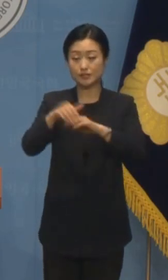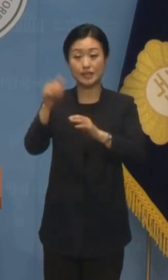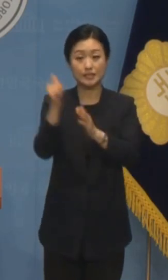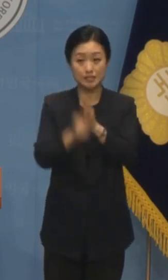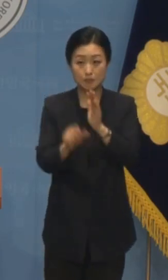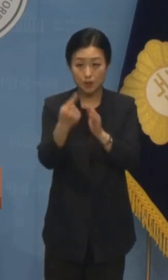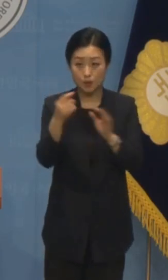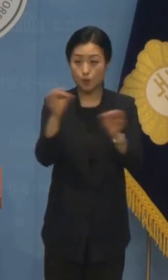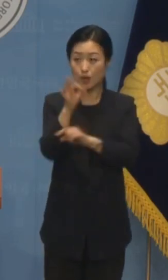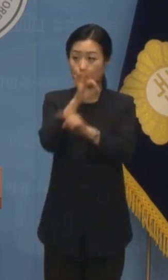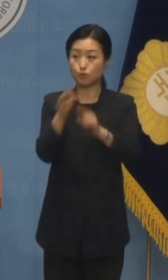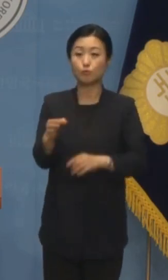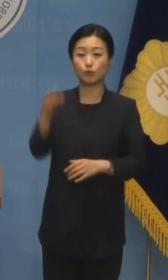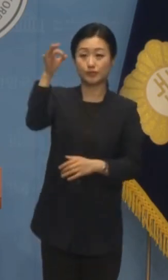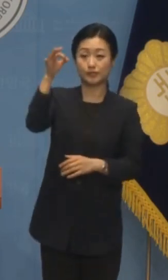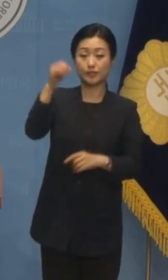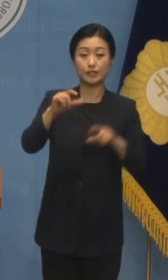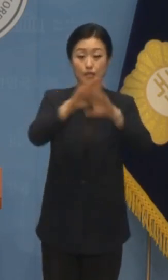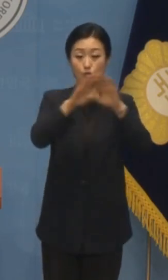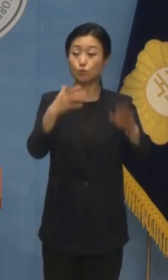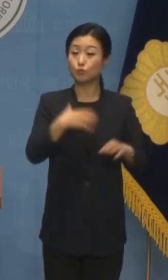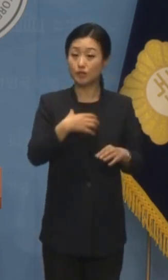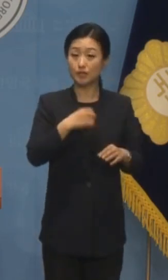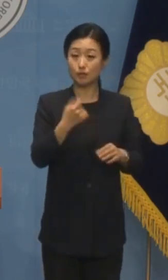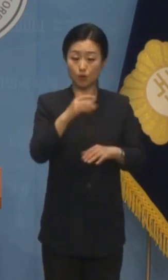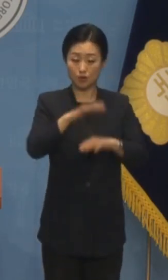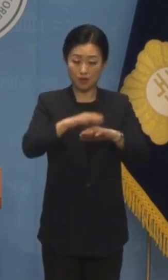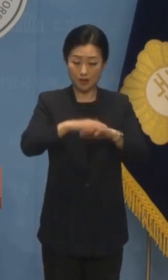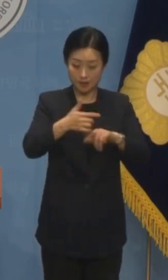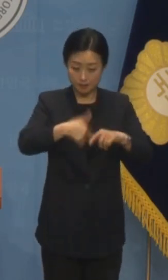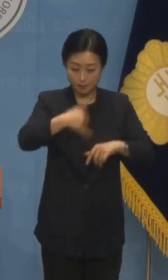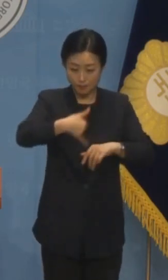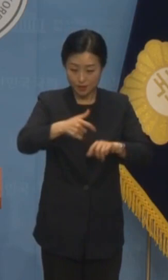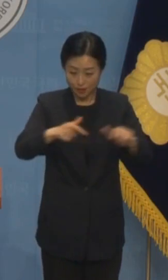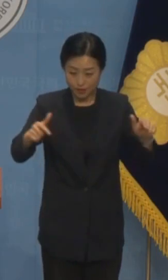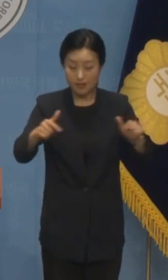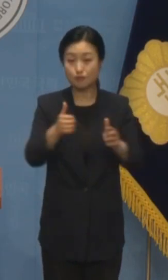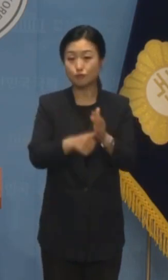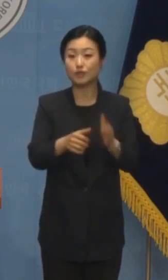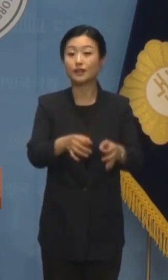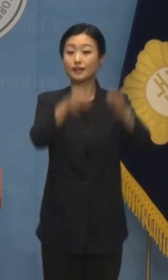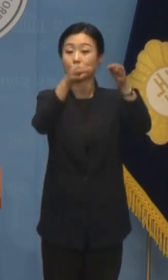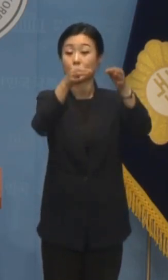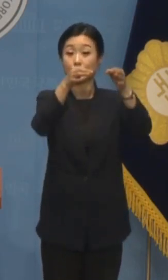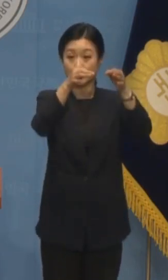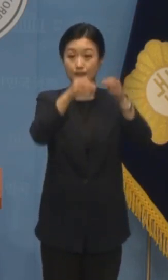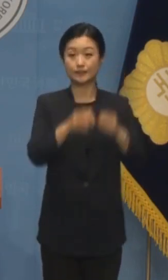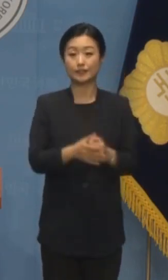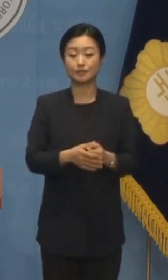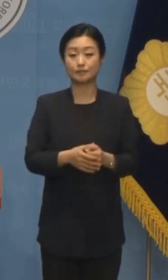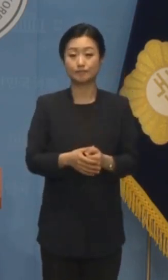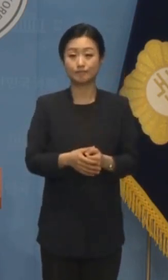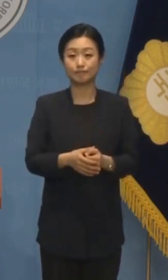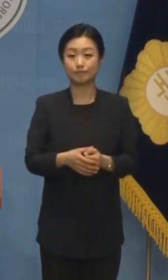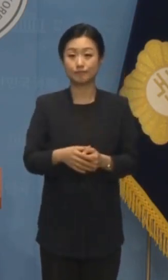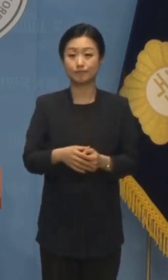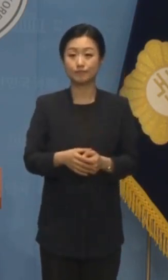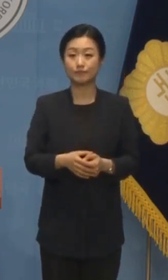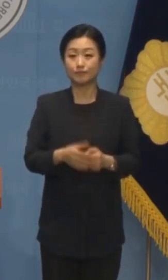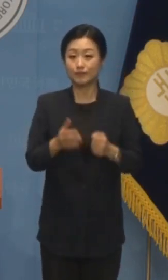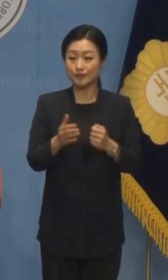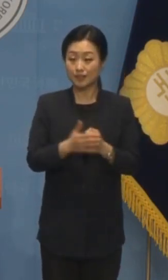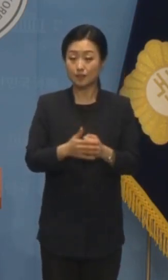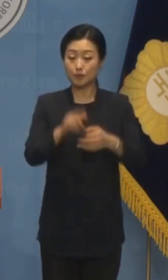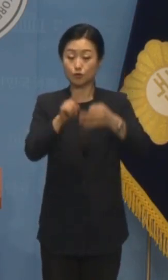기인하는 환율 폭등과 기후위기에 따른 농산물 가격 인상 등이 공급식 요인으로 작용해서 발생한 것입니다.